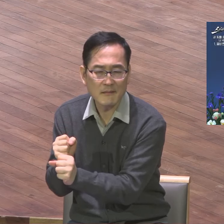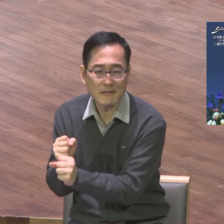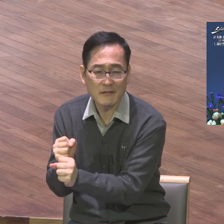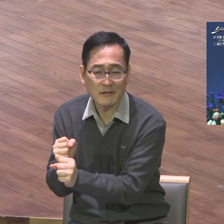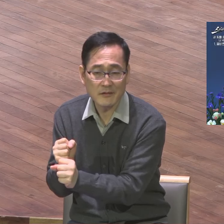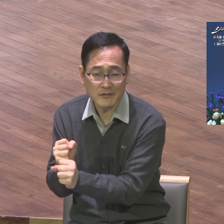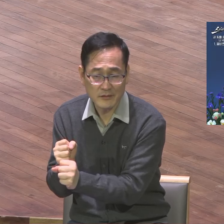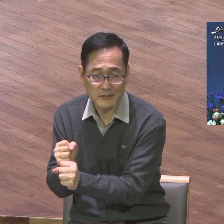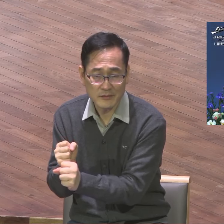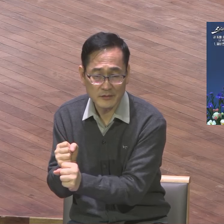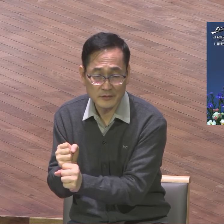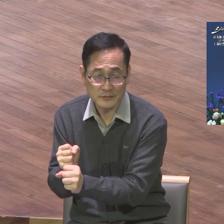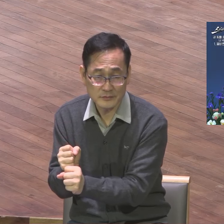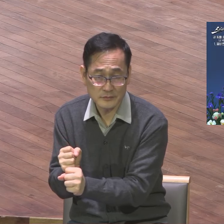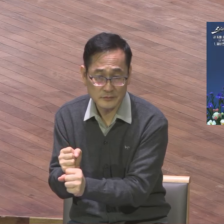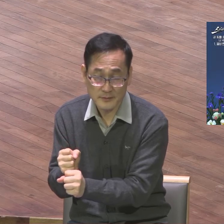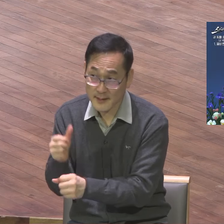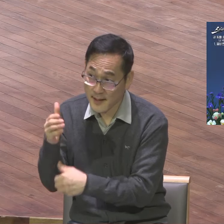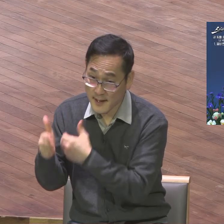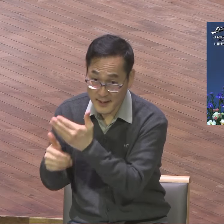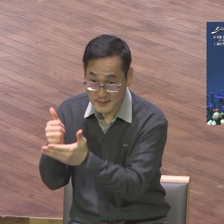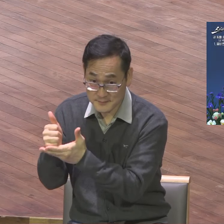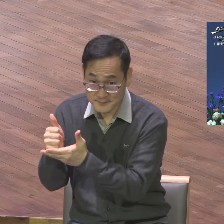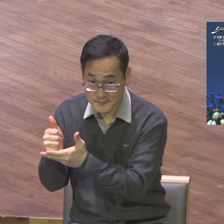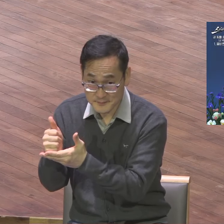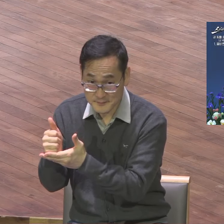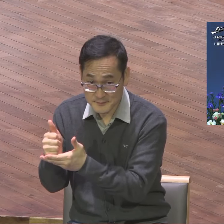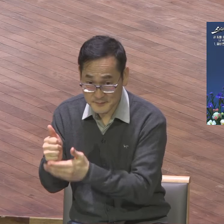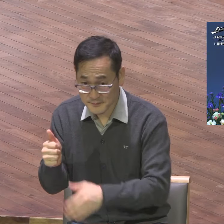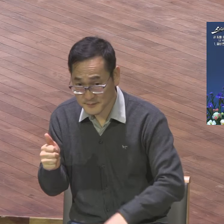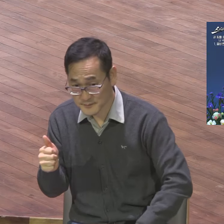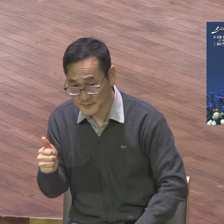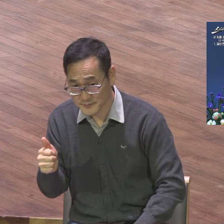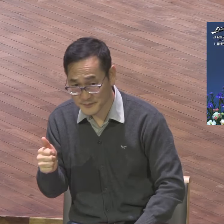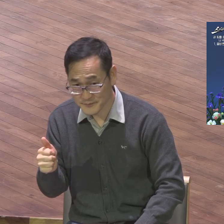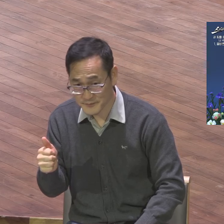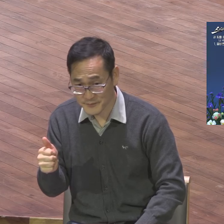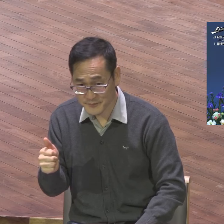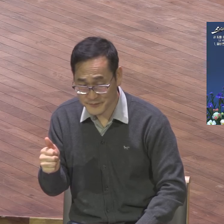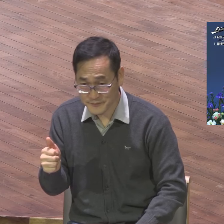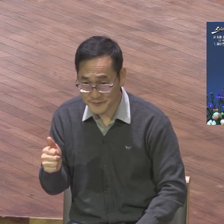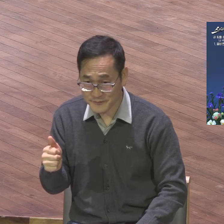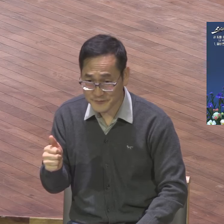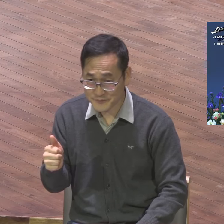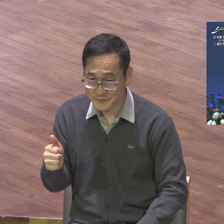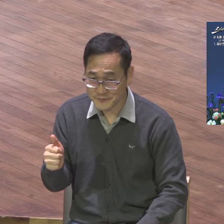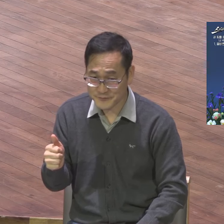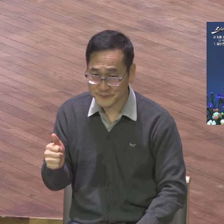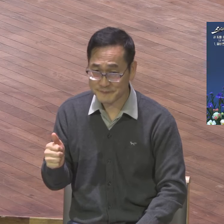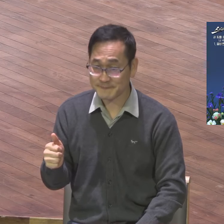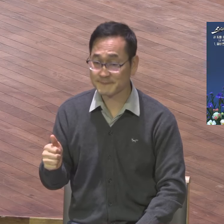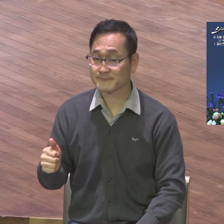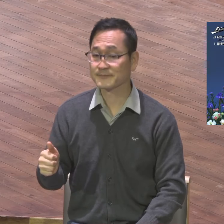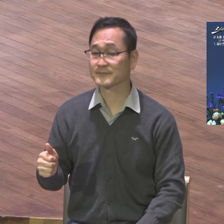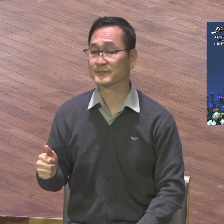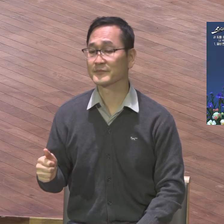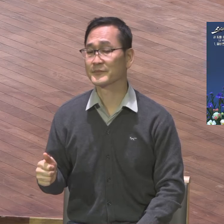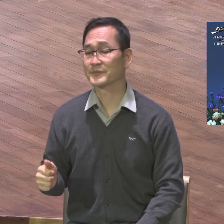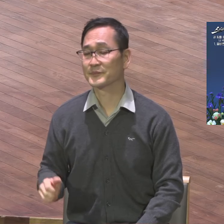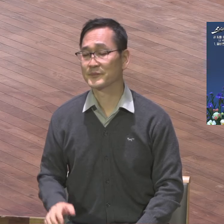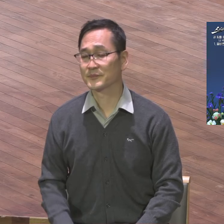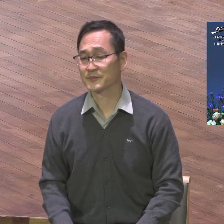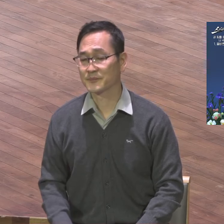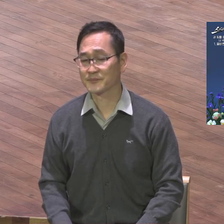여호와 하나님은 세상의 그 어떤 피조물과도 비교할 수 없는, 비교 불가입니다. 비교할 수